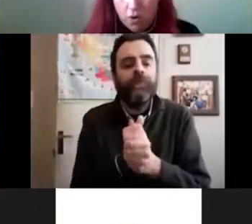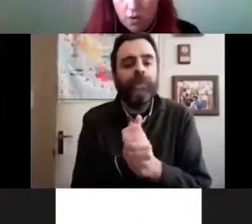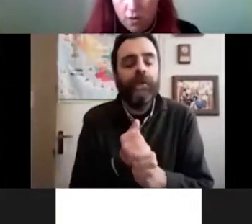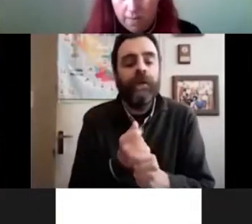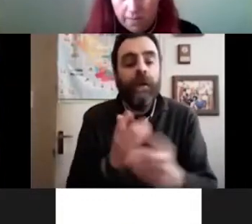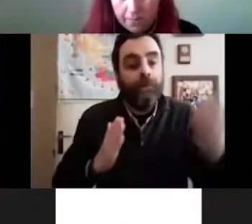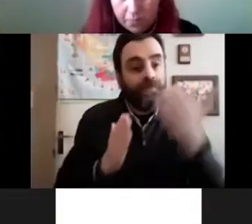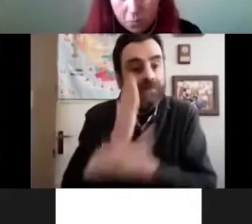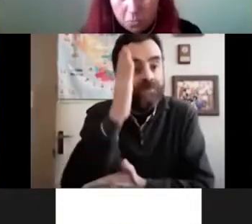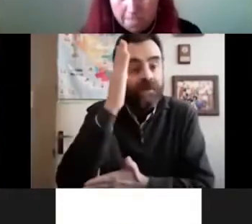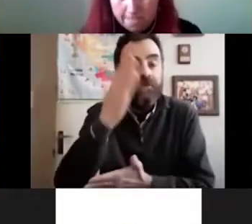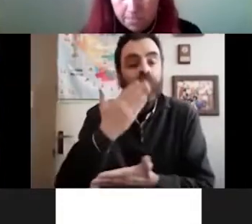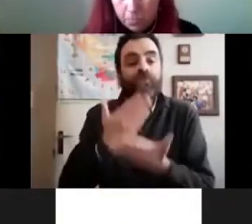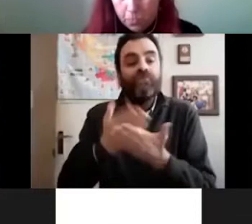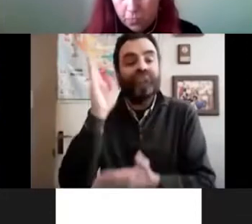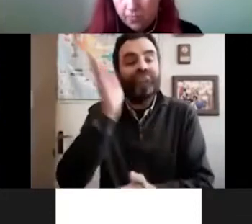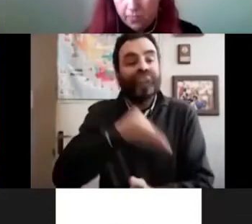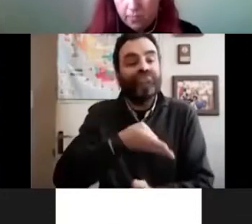Bien, dice.